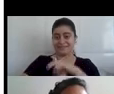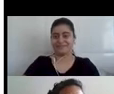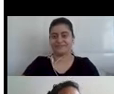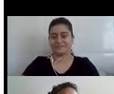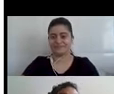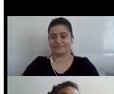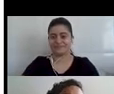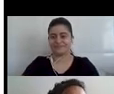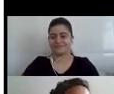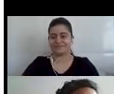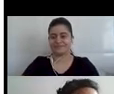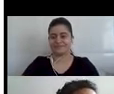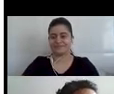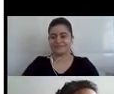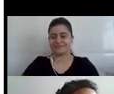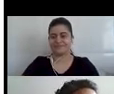me desconectei.